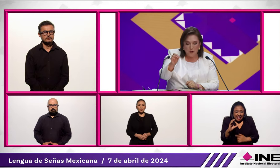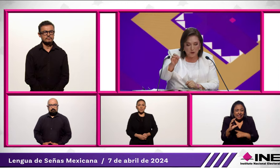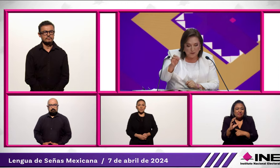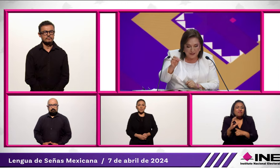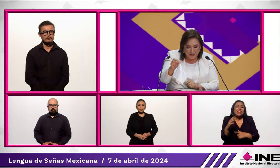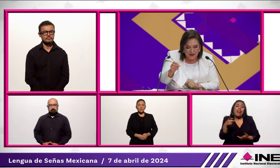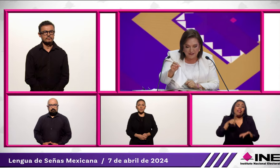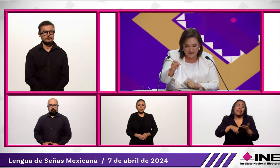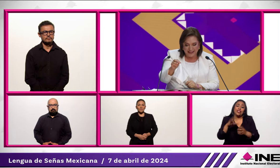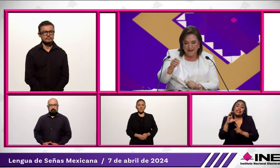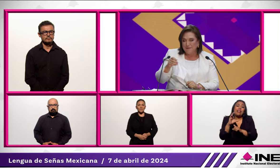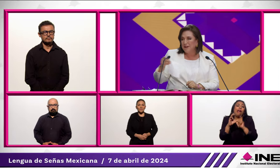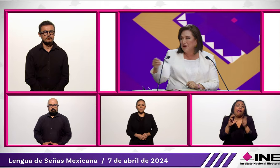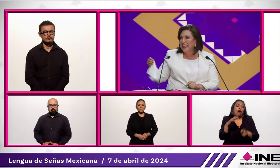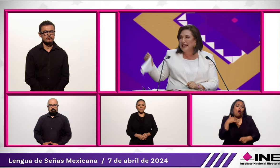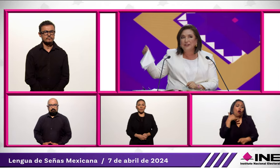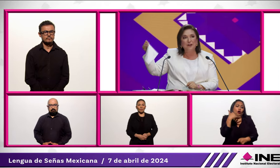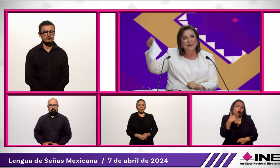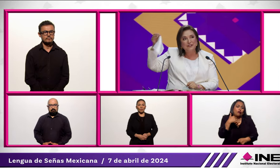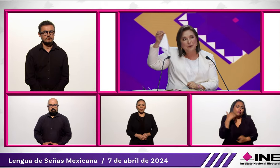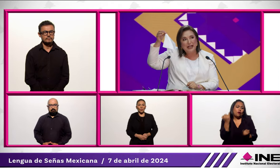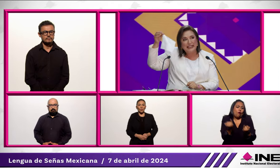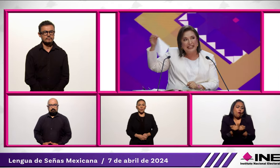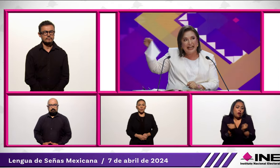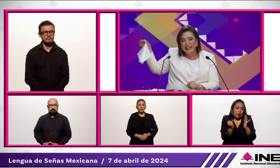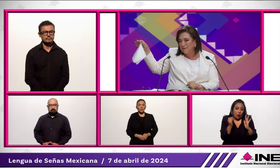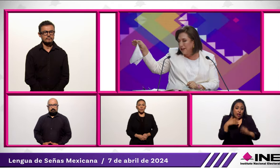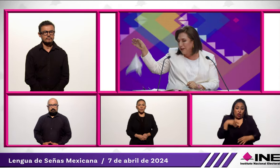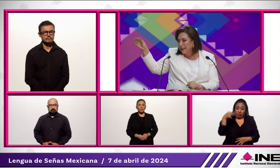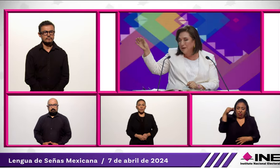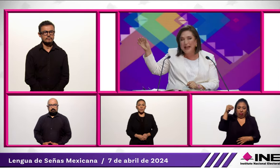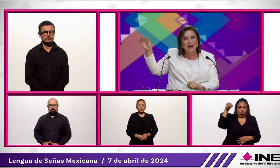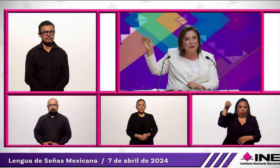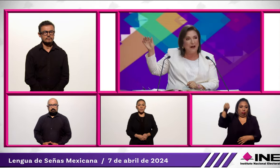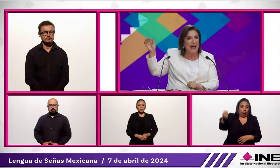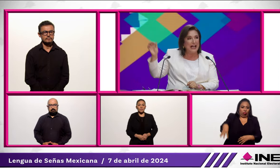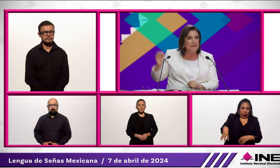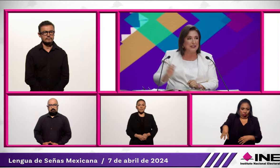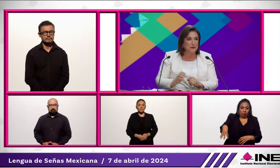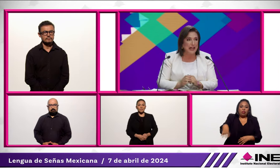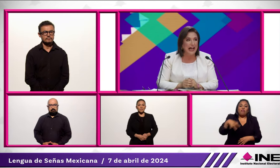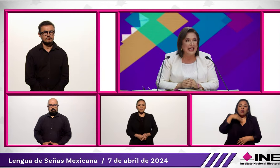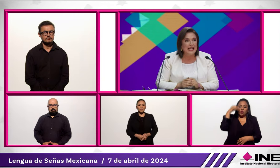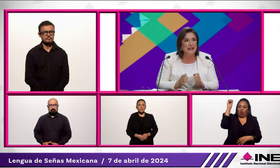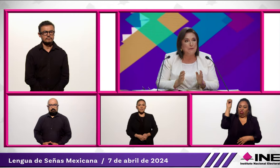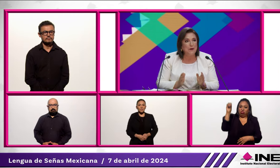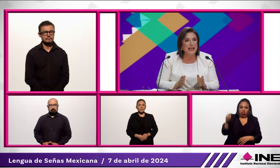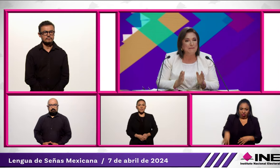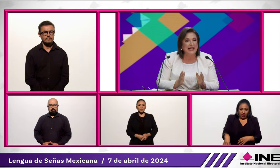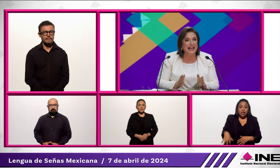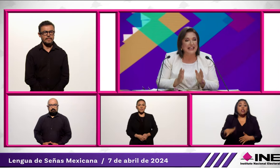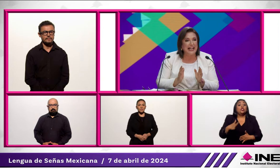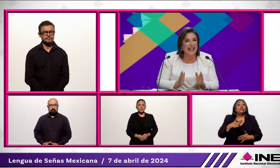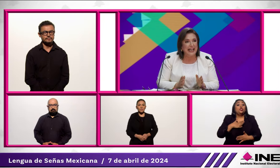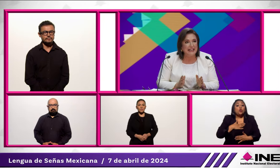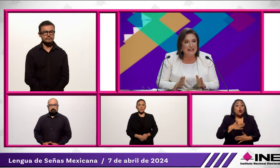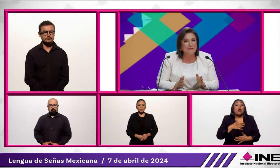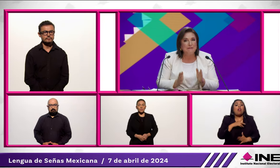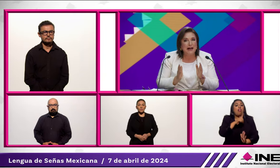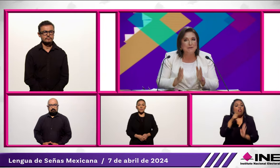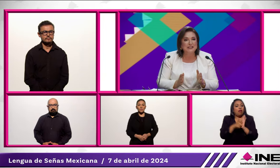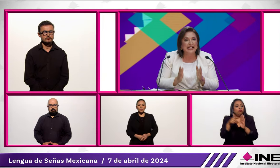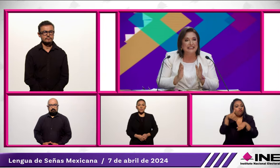de corrupción. Por lo tanto, yo voy a tirar el pañuelito blanco a la basura y voy a aplicar la